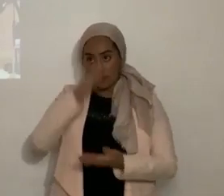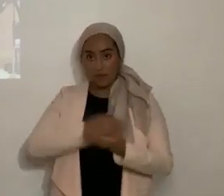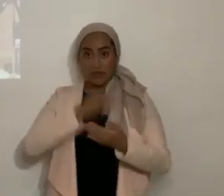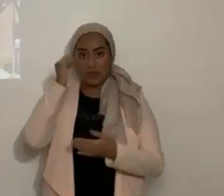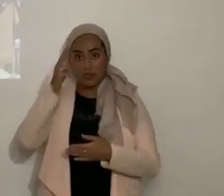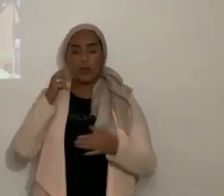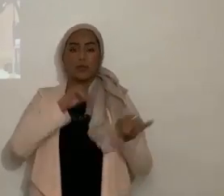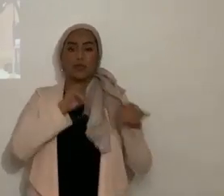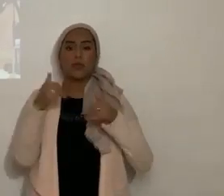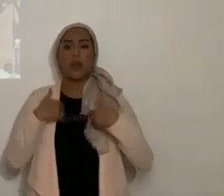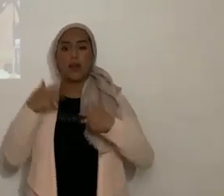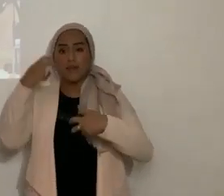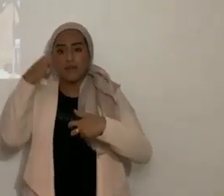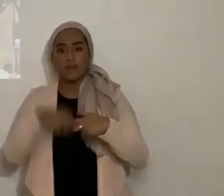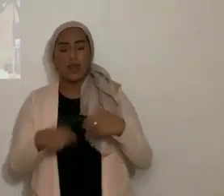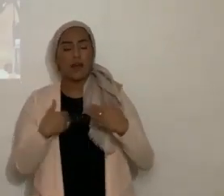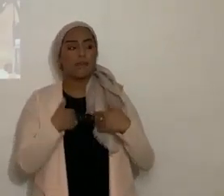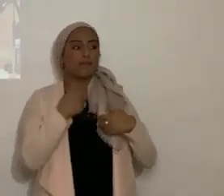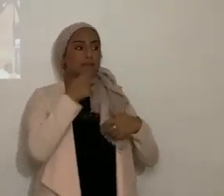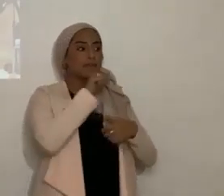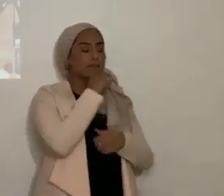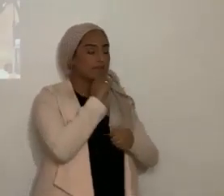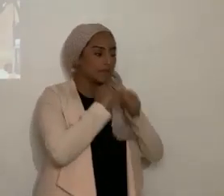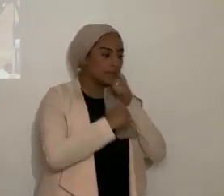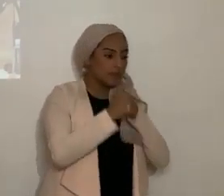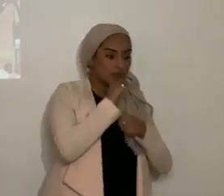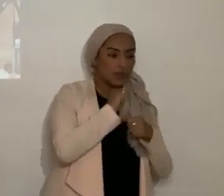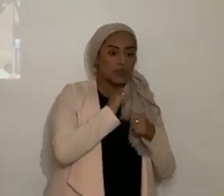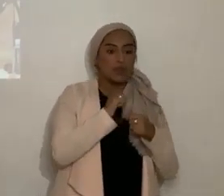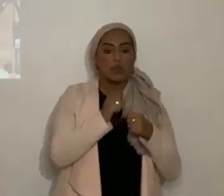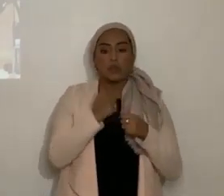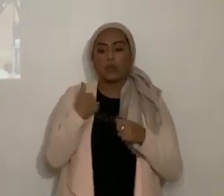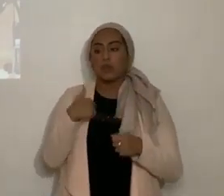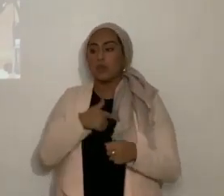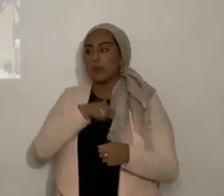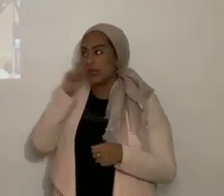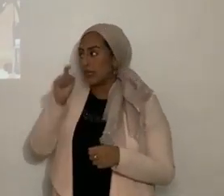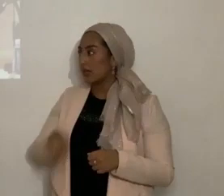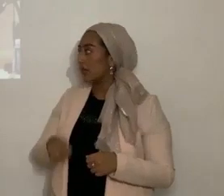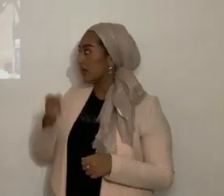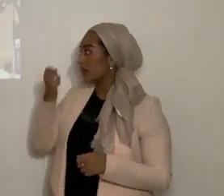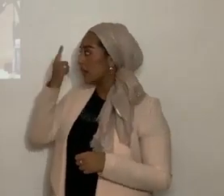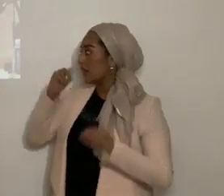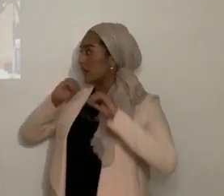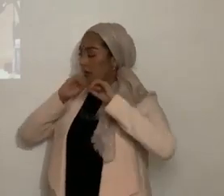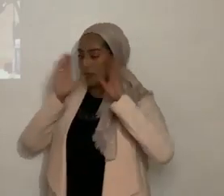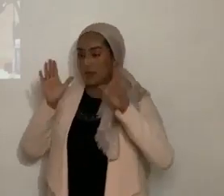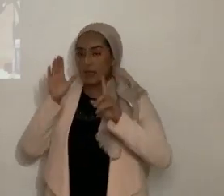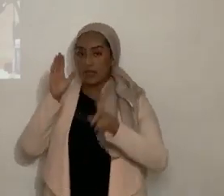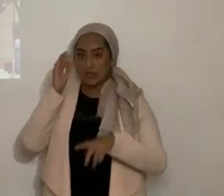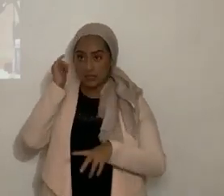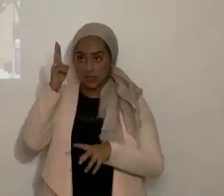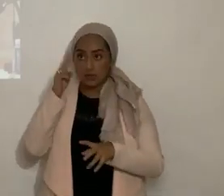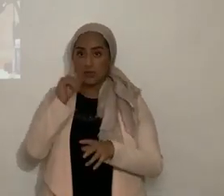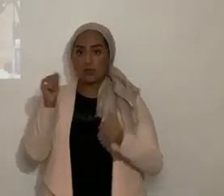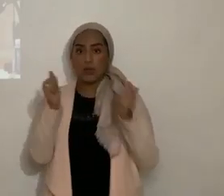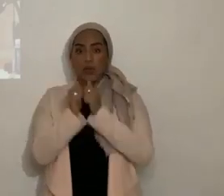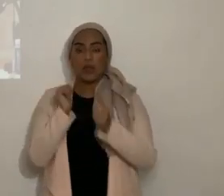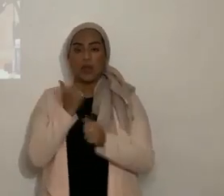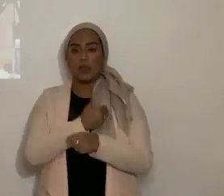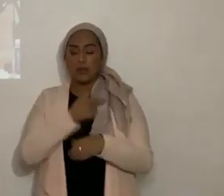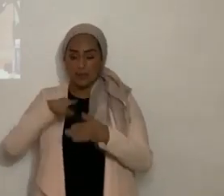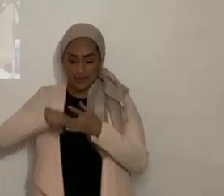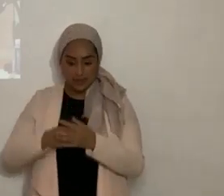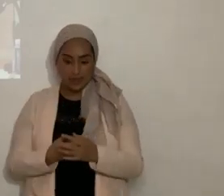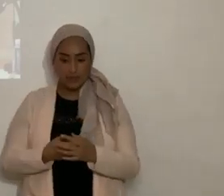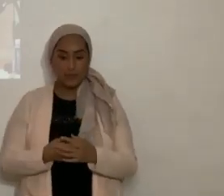pasan tribulaciones, pasamos aflicciones. Tenemos que entender y comprender que allí está Yahweh con nosotros desde el